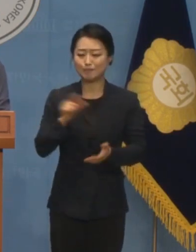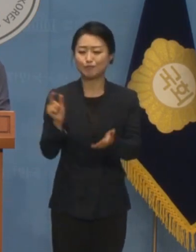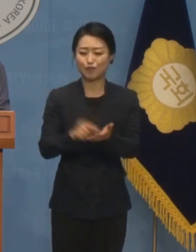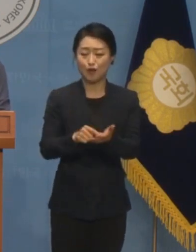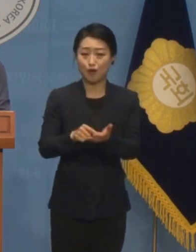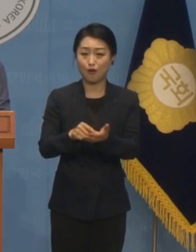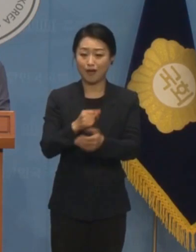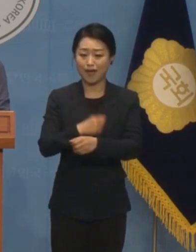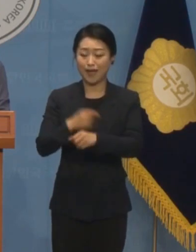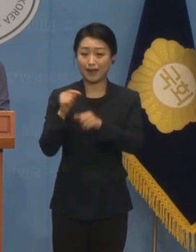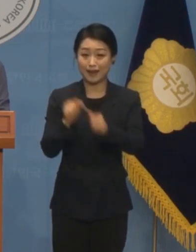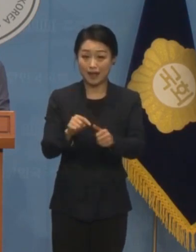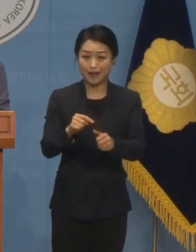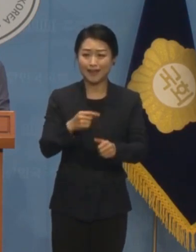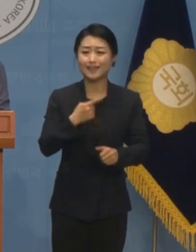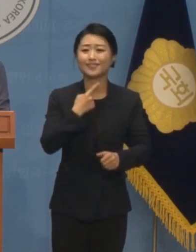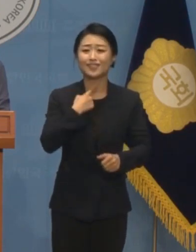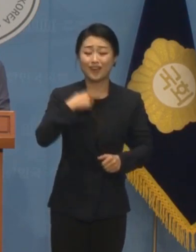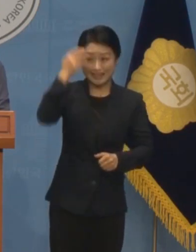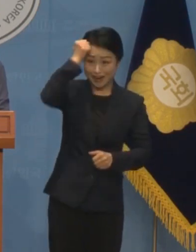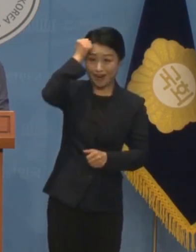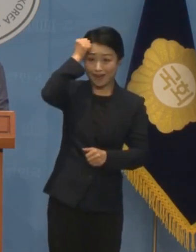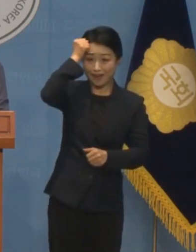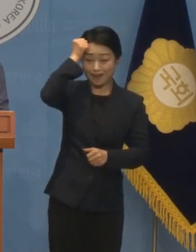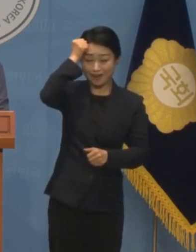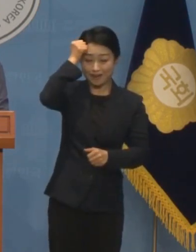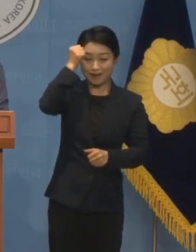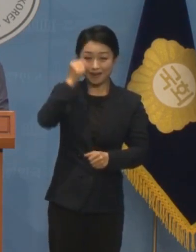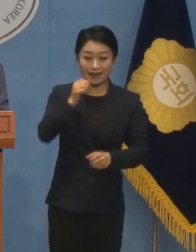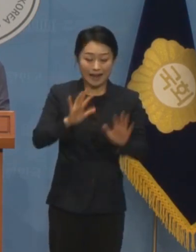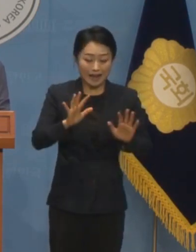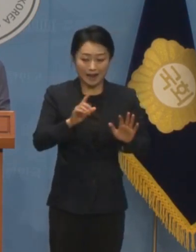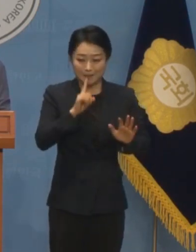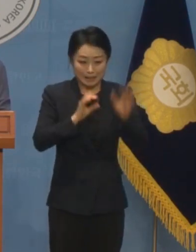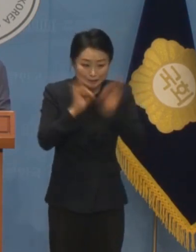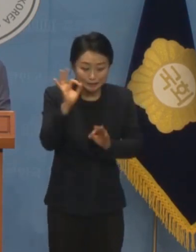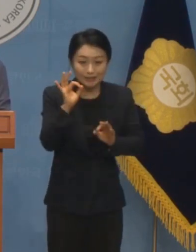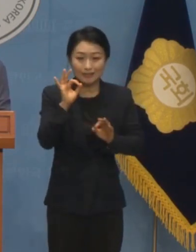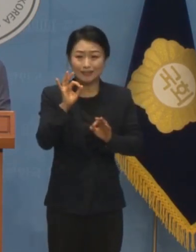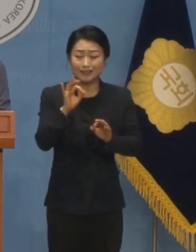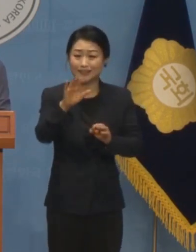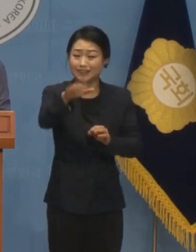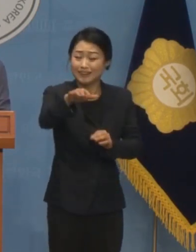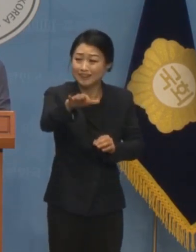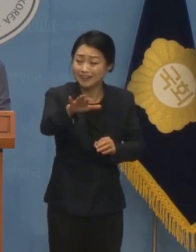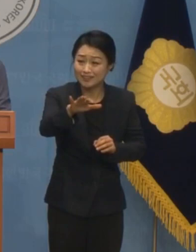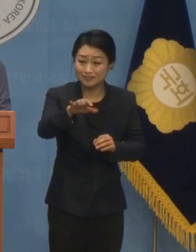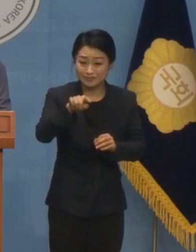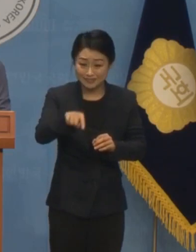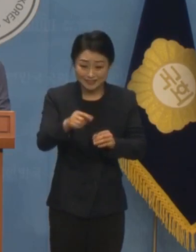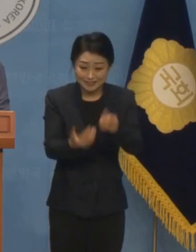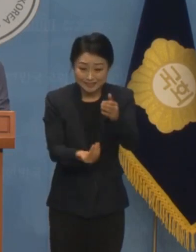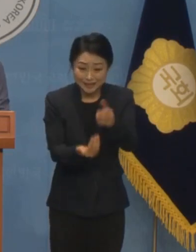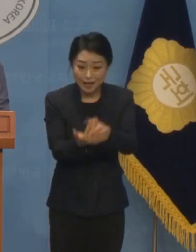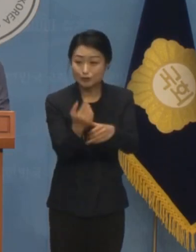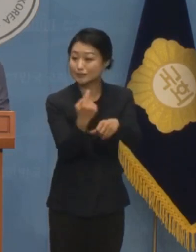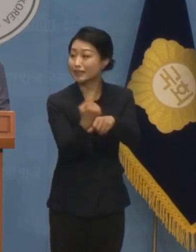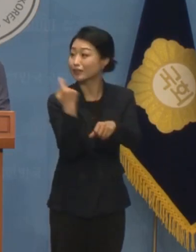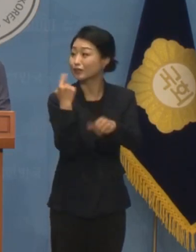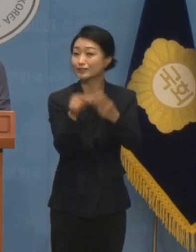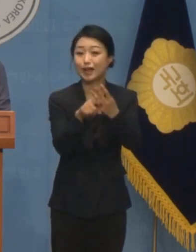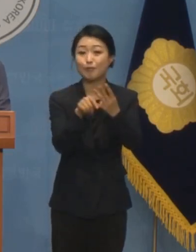말을 바꾼 것입니다. 이건 5년, 10년 전의 일도 아니고 불과 작년